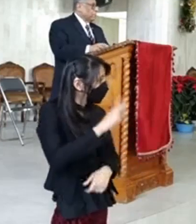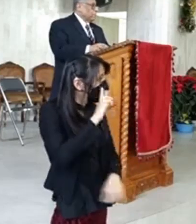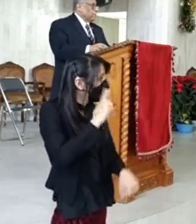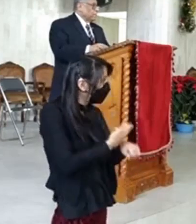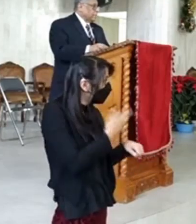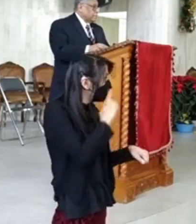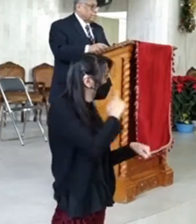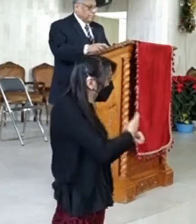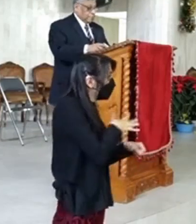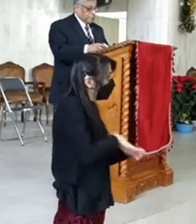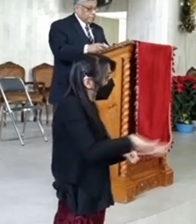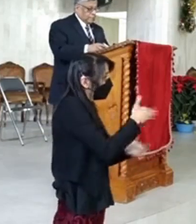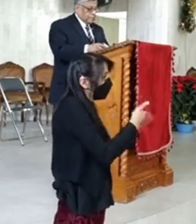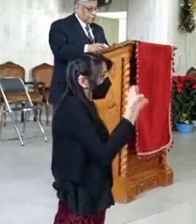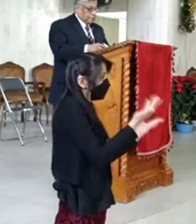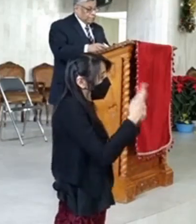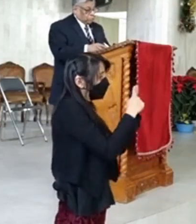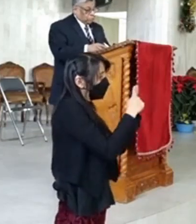ahora en esa